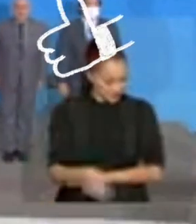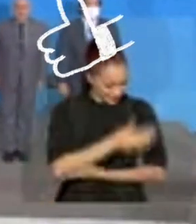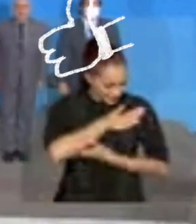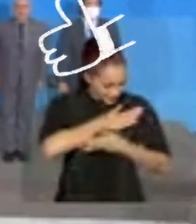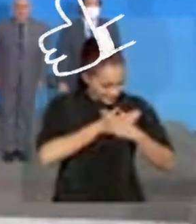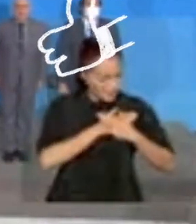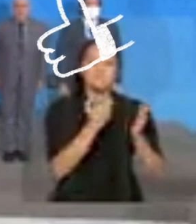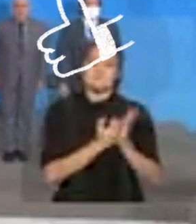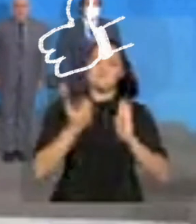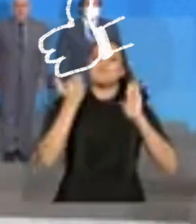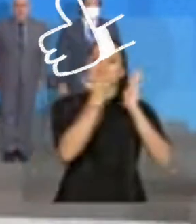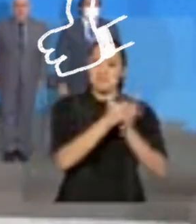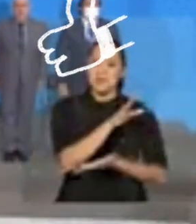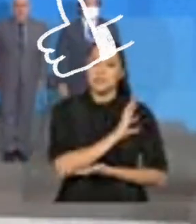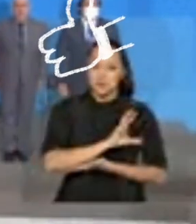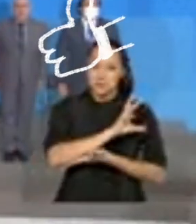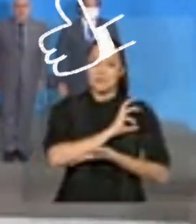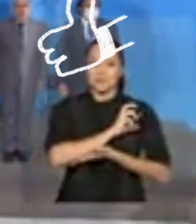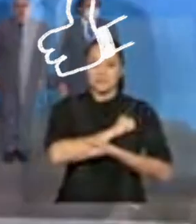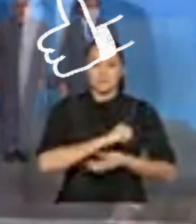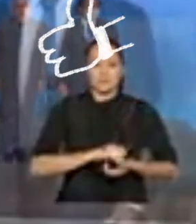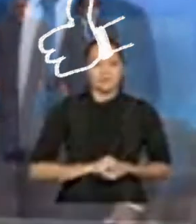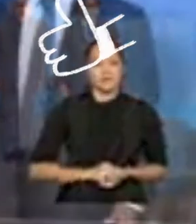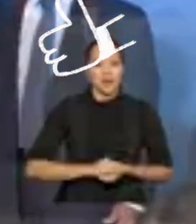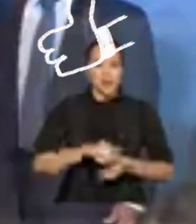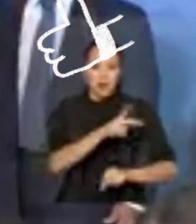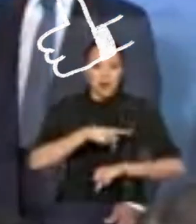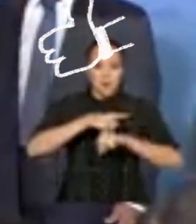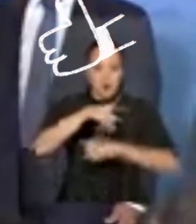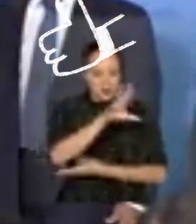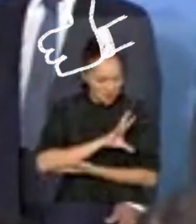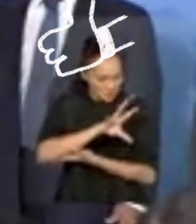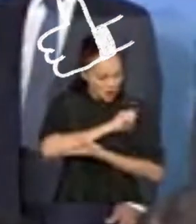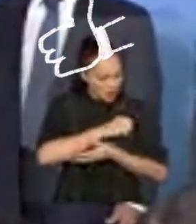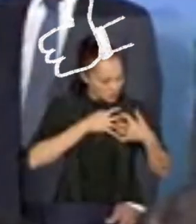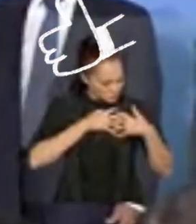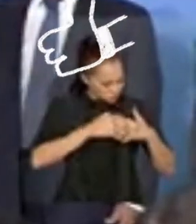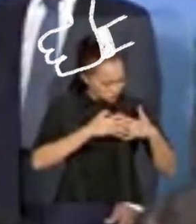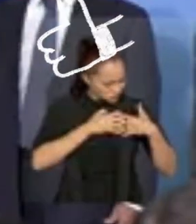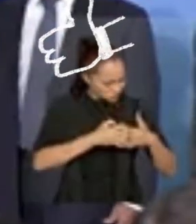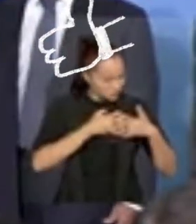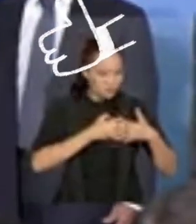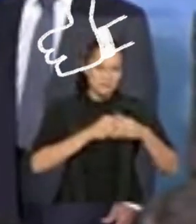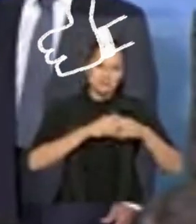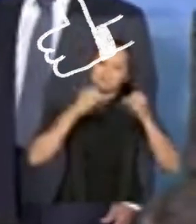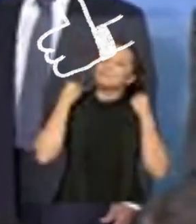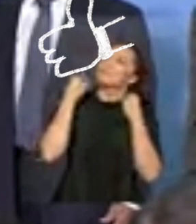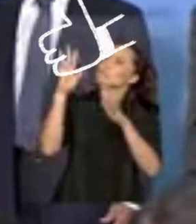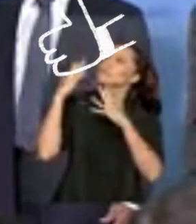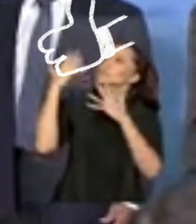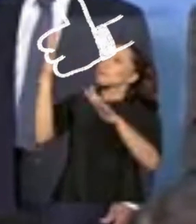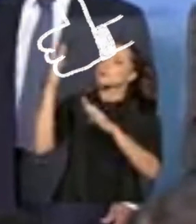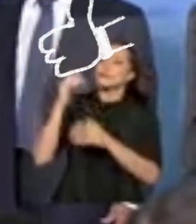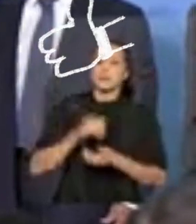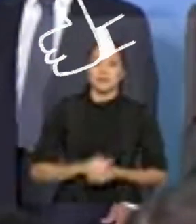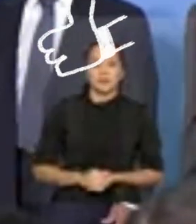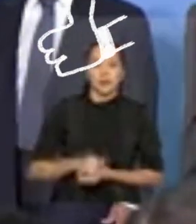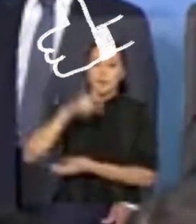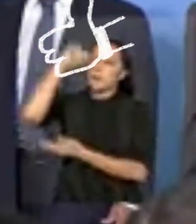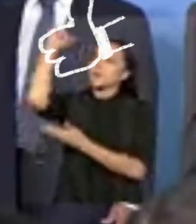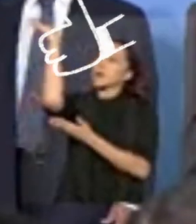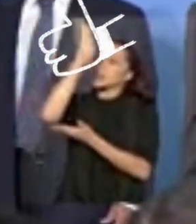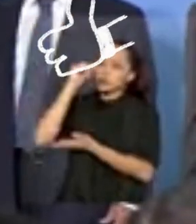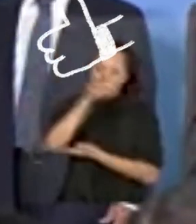nossa vida no teu seio mais amor. Pátria amada, idolatrada, salve,